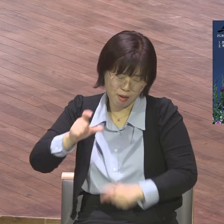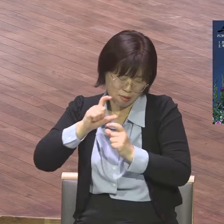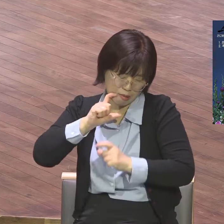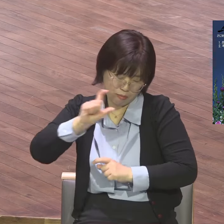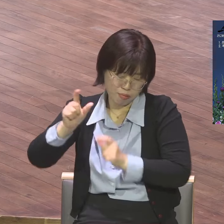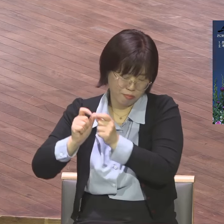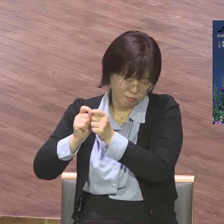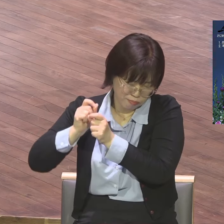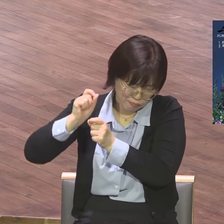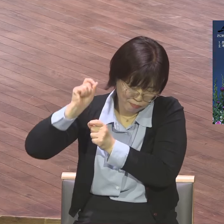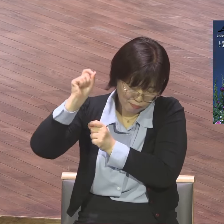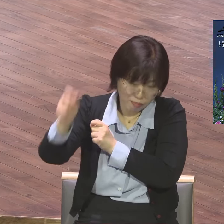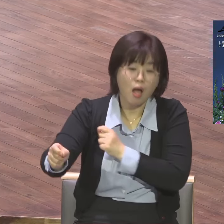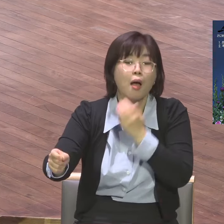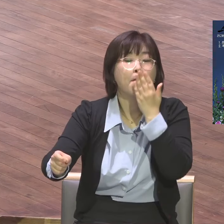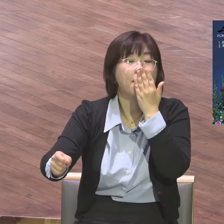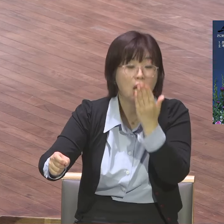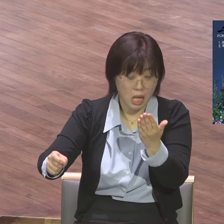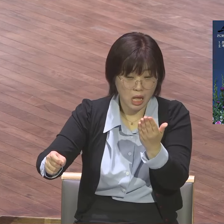말씀이 영원하다는